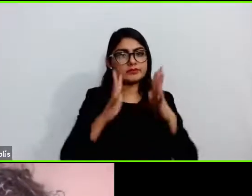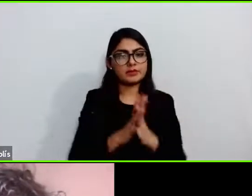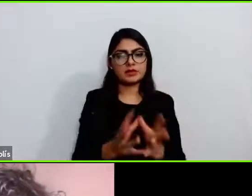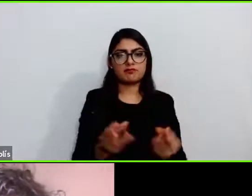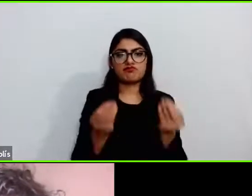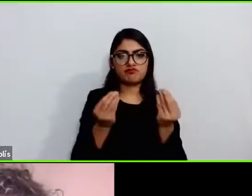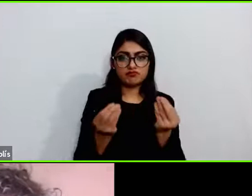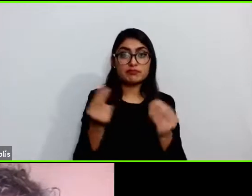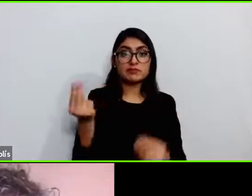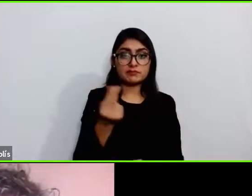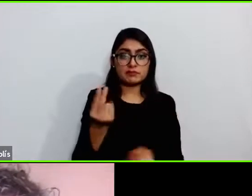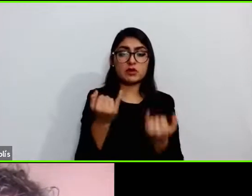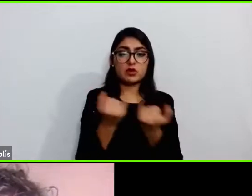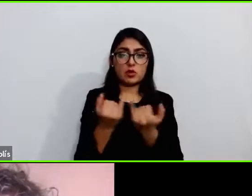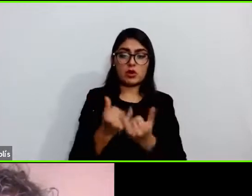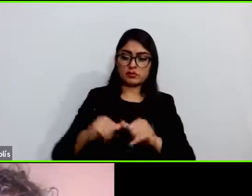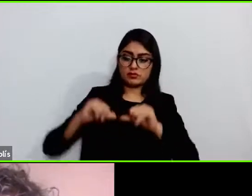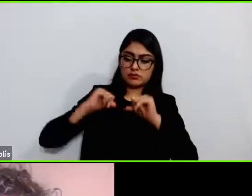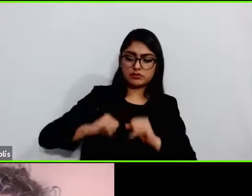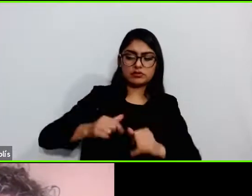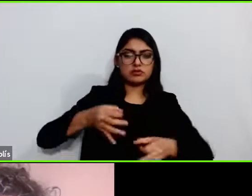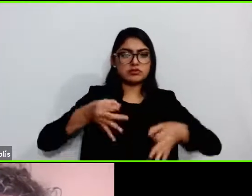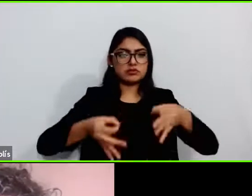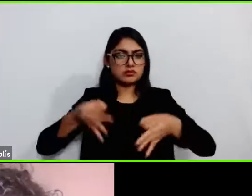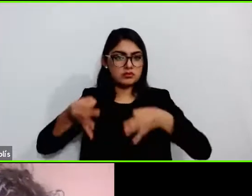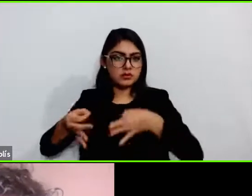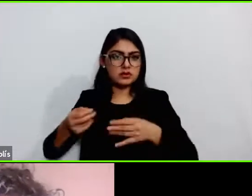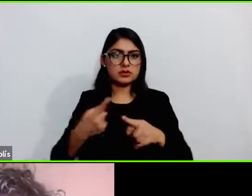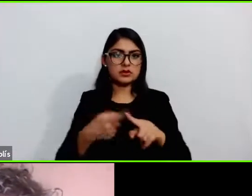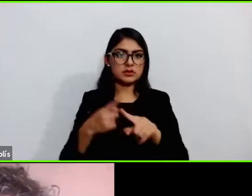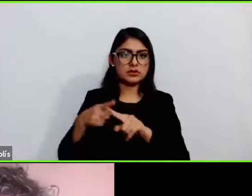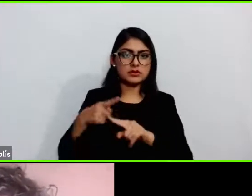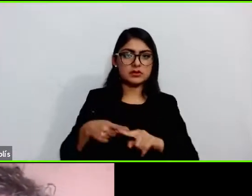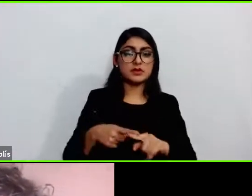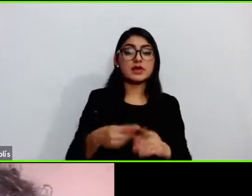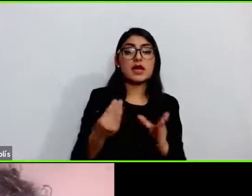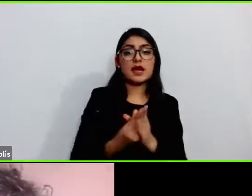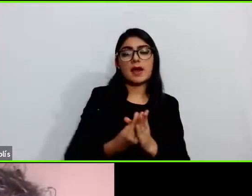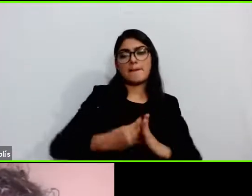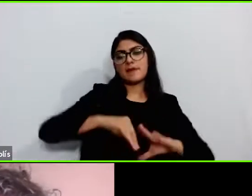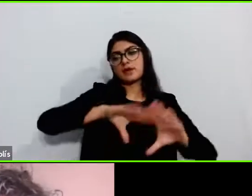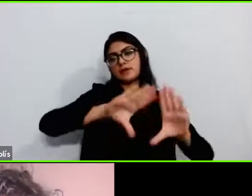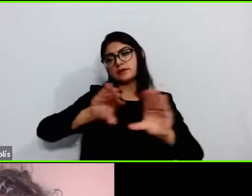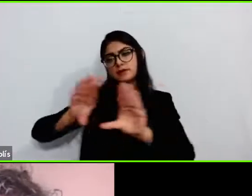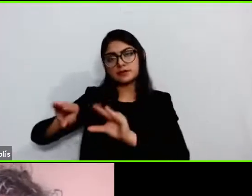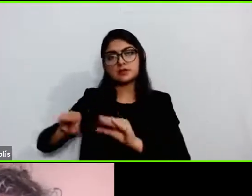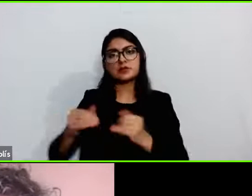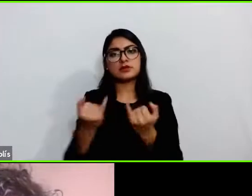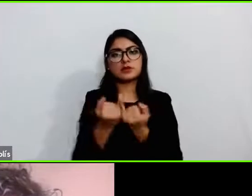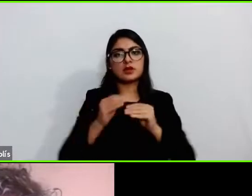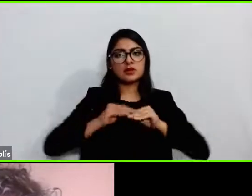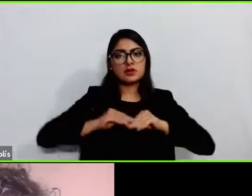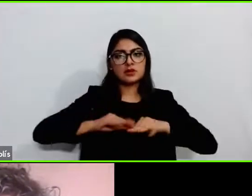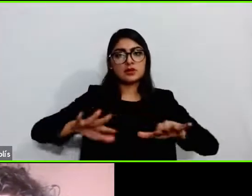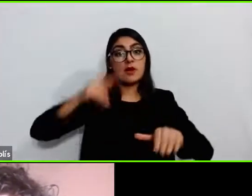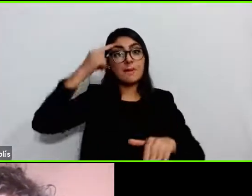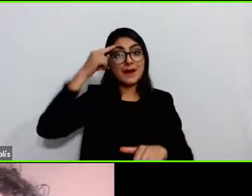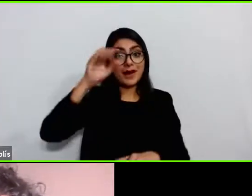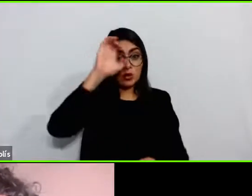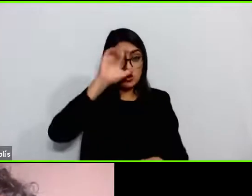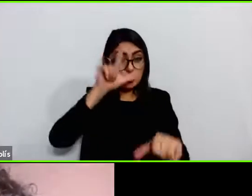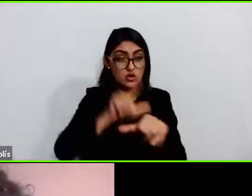los operadores y las operadoras jurídicas. Es decir, necesita haber capacitación, difusión, etcétera, para que esa cultura de los derechos permee,